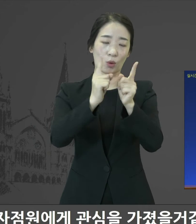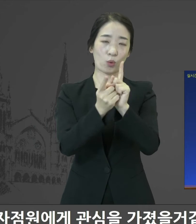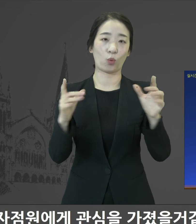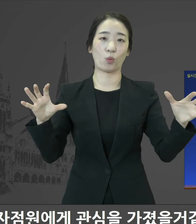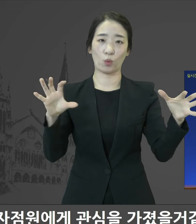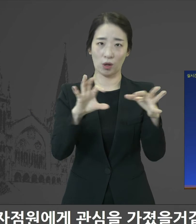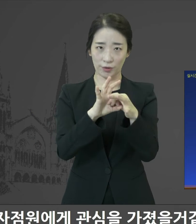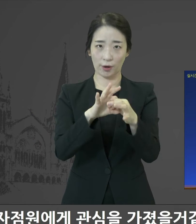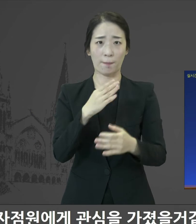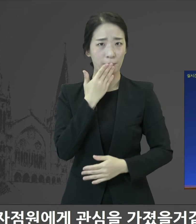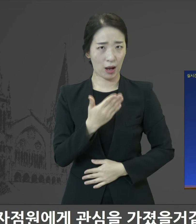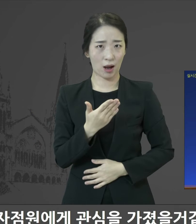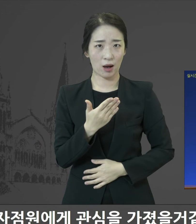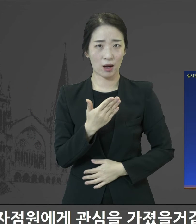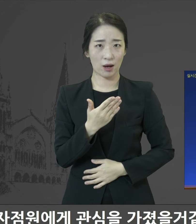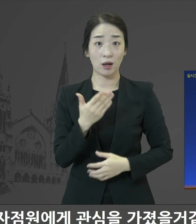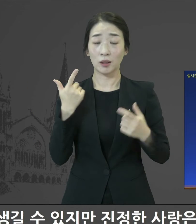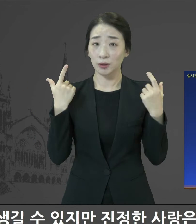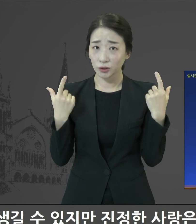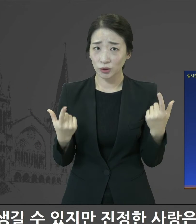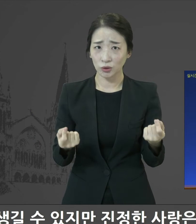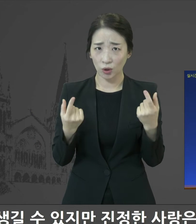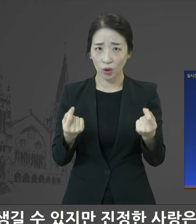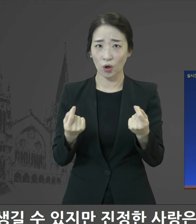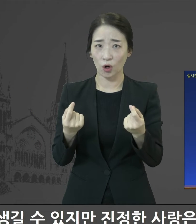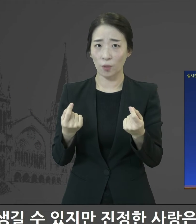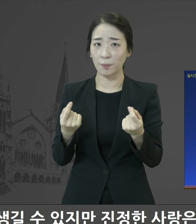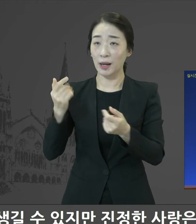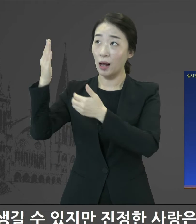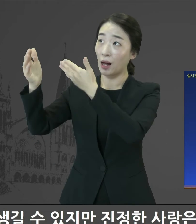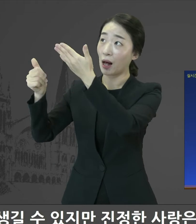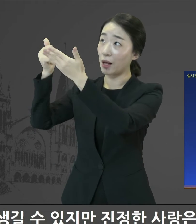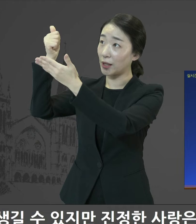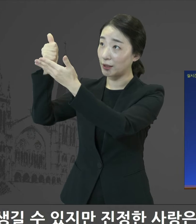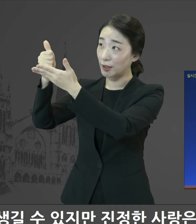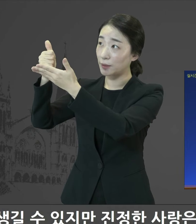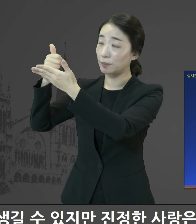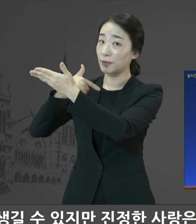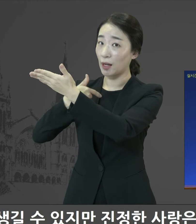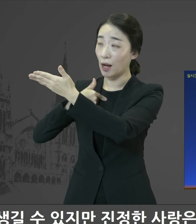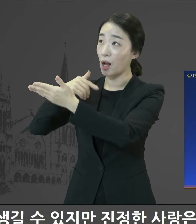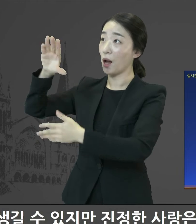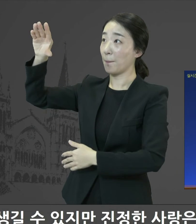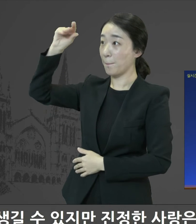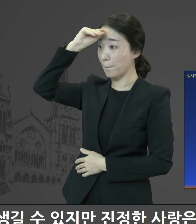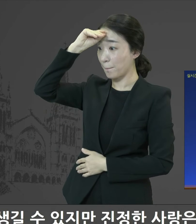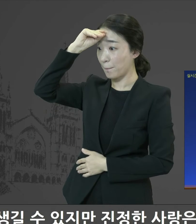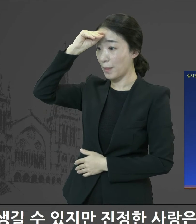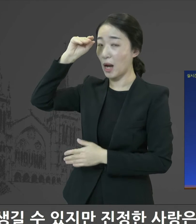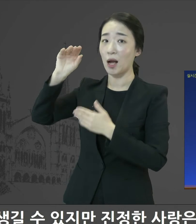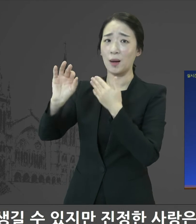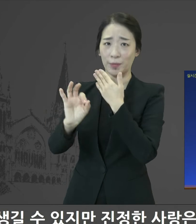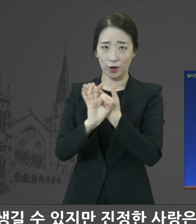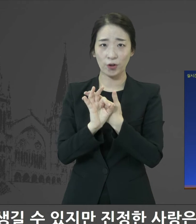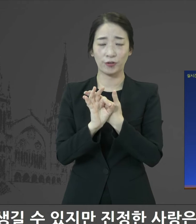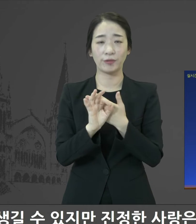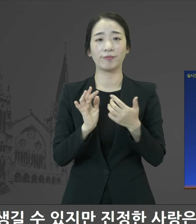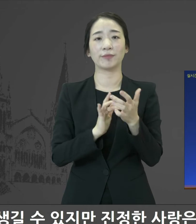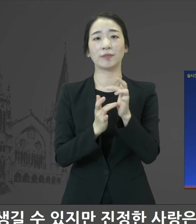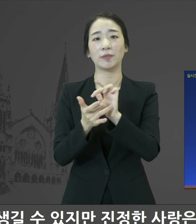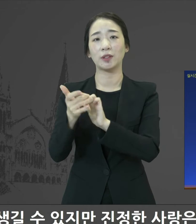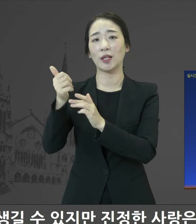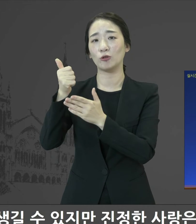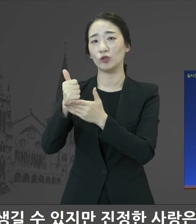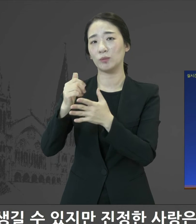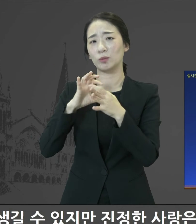모델을 따라 우리가 하나님을 본받는 자가 되었을 때 그 결과는 예수님을 통하여